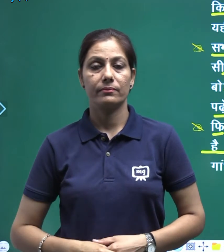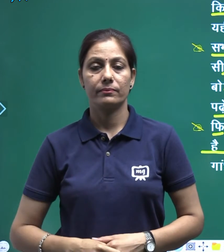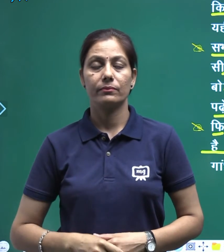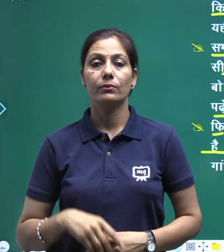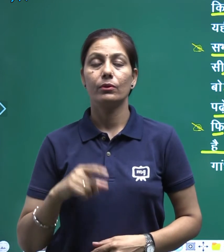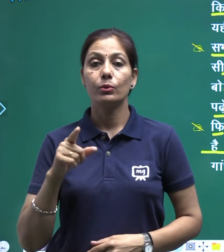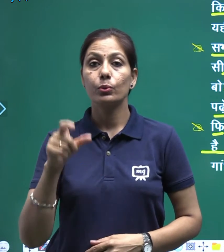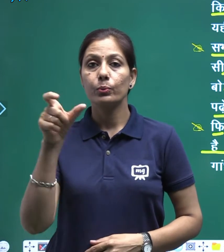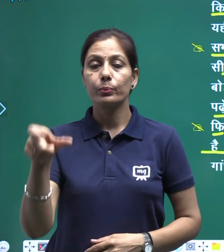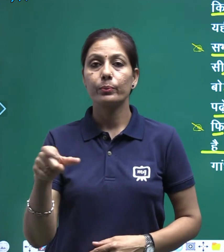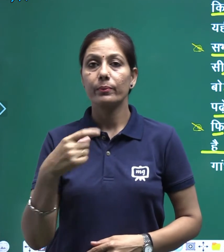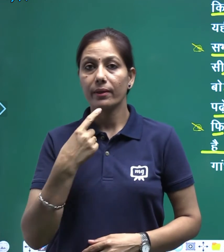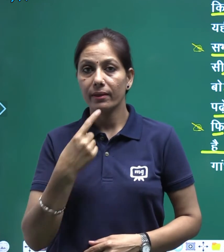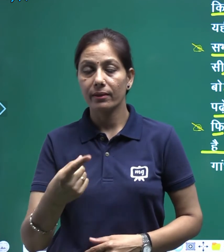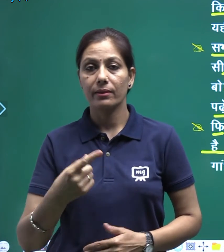तुम कहते थे कि